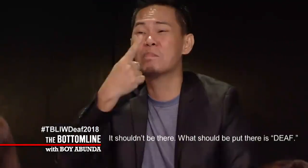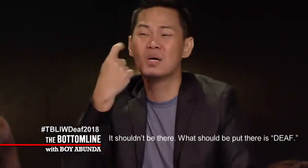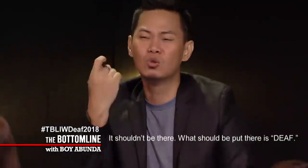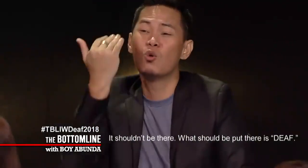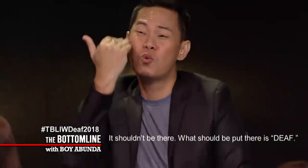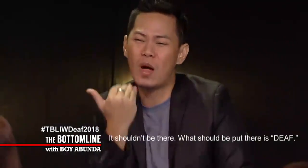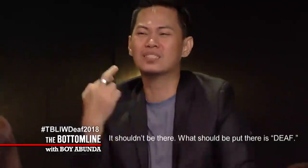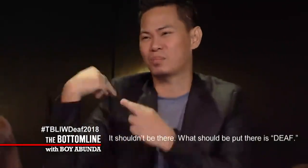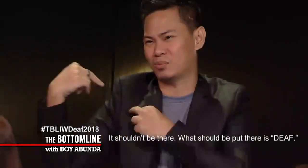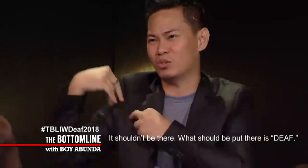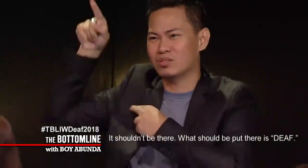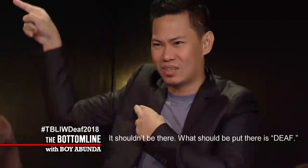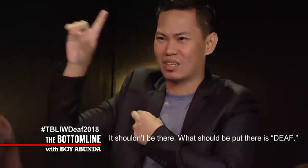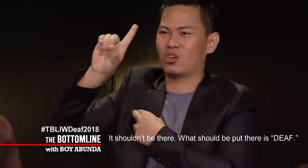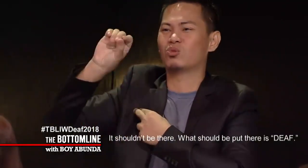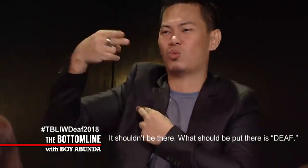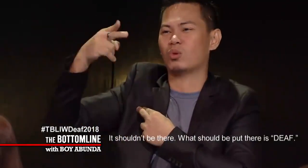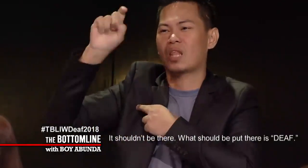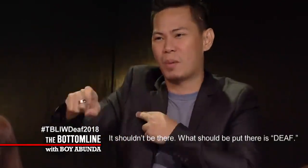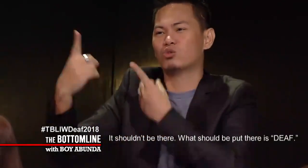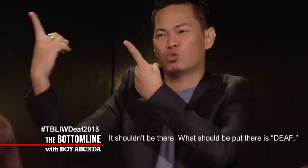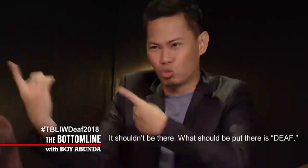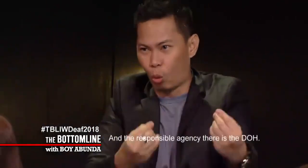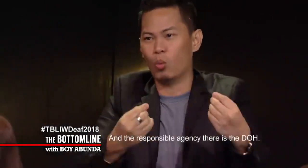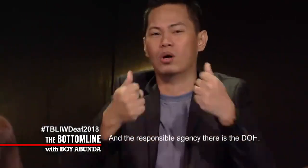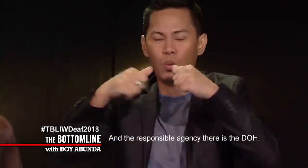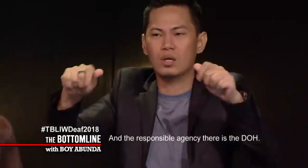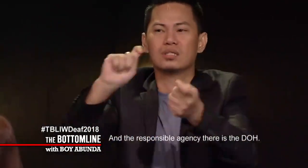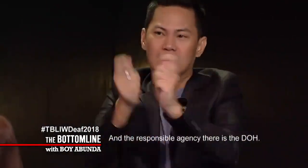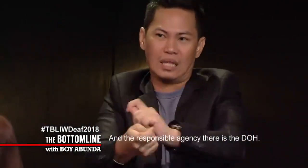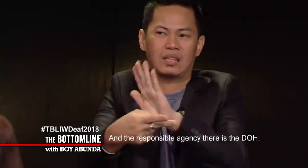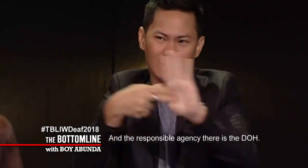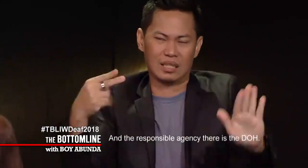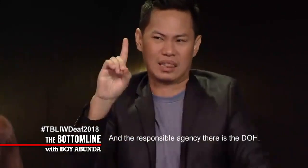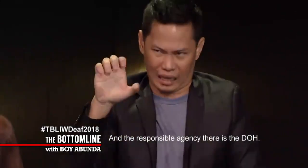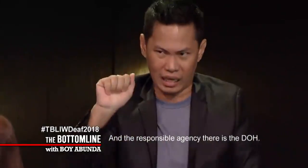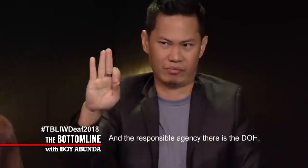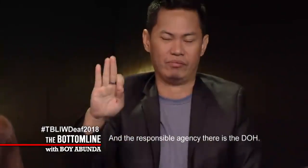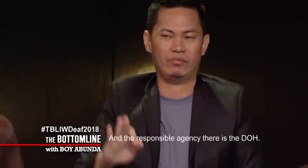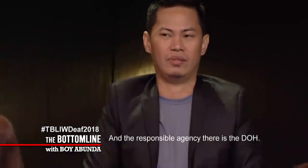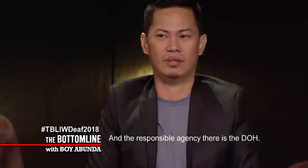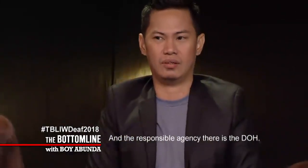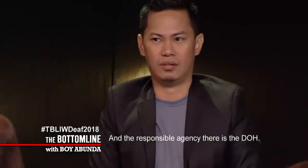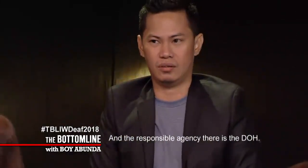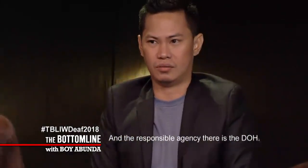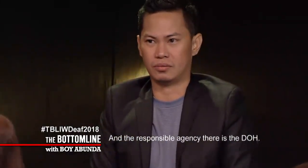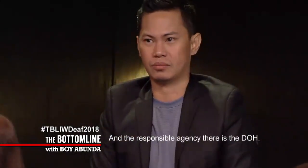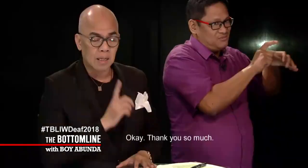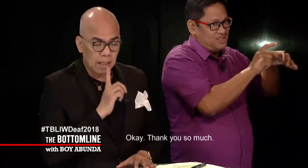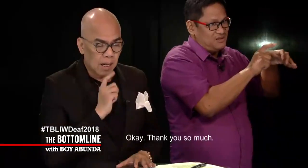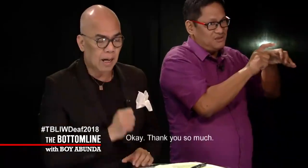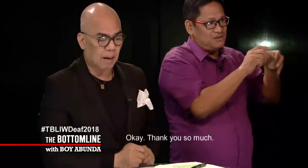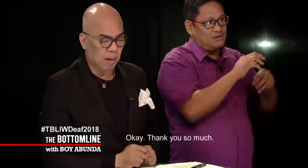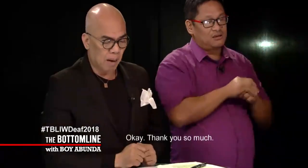doon. Ang dapat ang nilalagay doon ay yung deaf. At dapat ang may responsibleng agency dyan ay ang